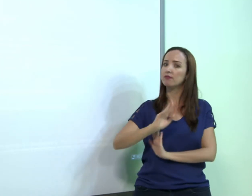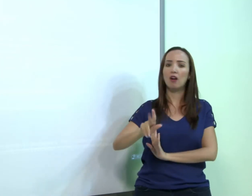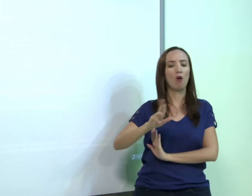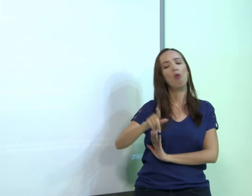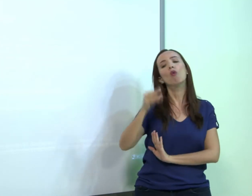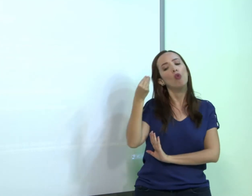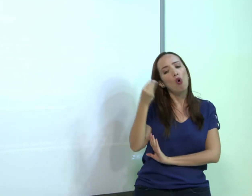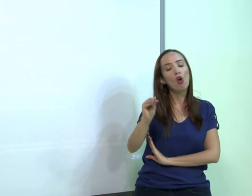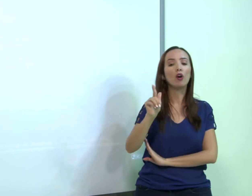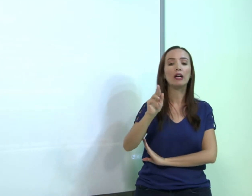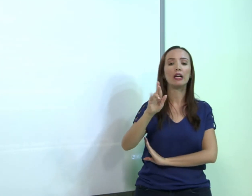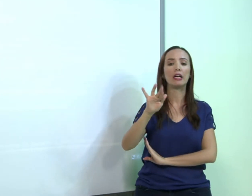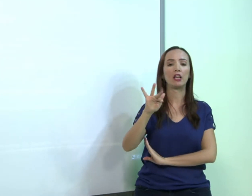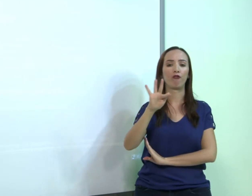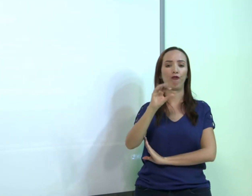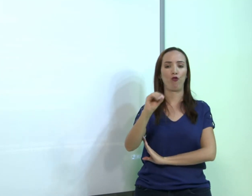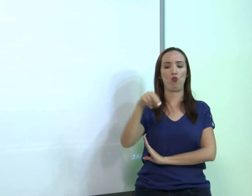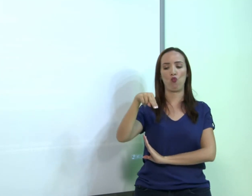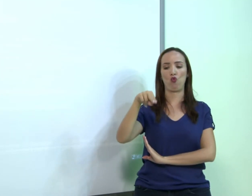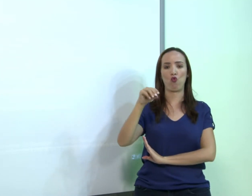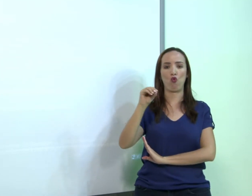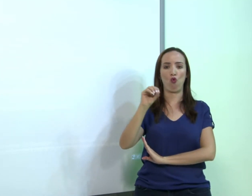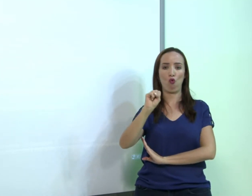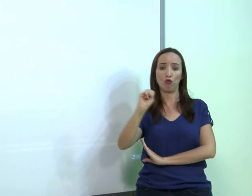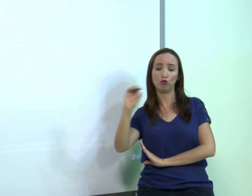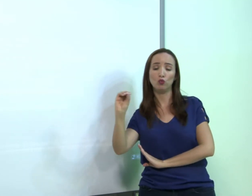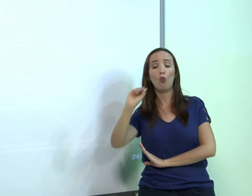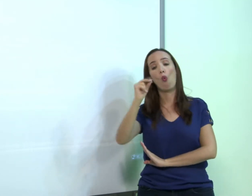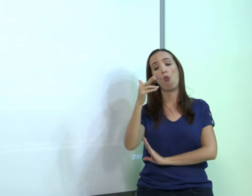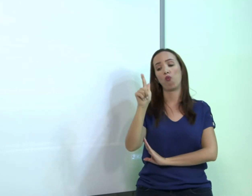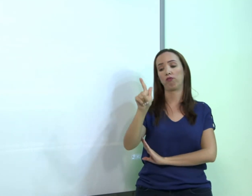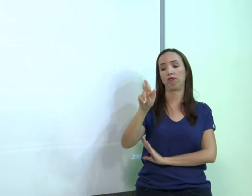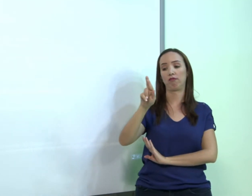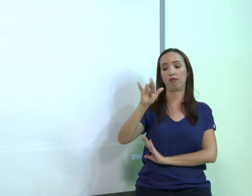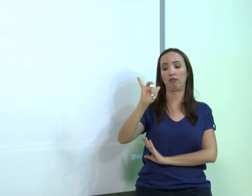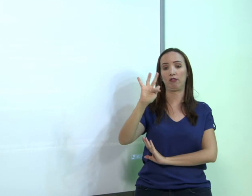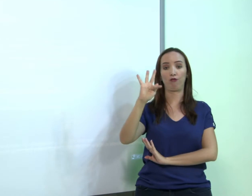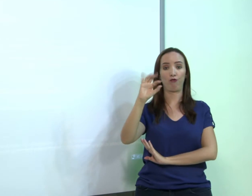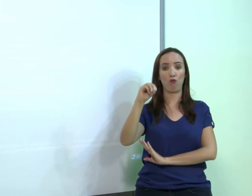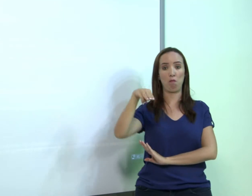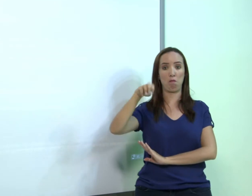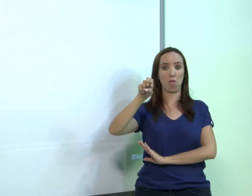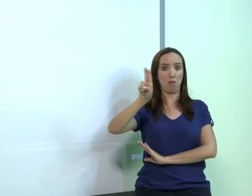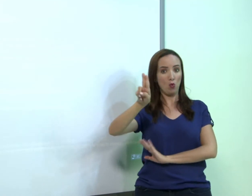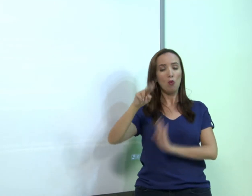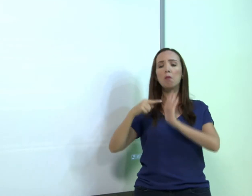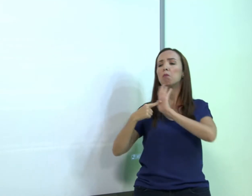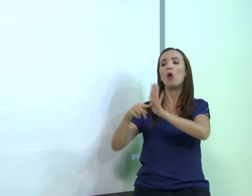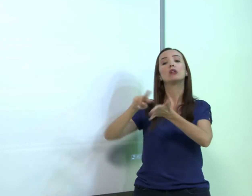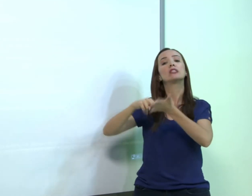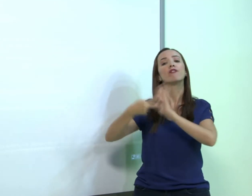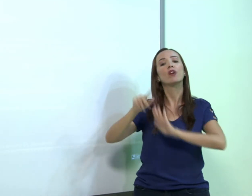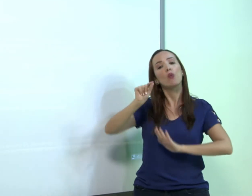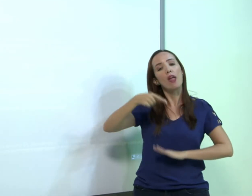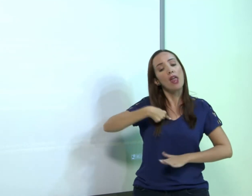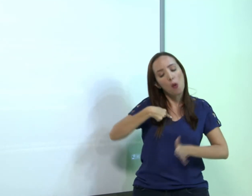E não coloque o seu nome, você vai colocar grifos nossos. Por quê? Foi